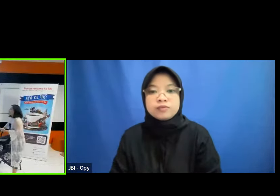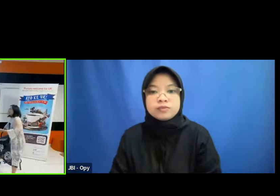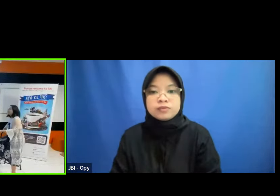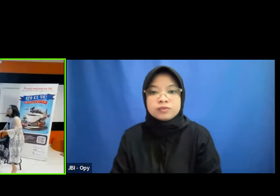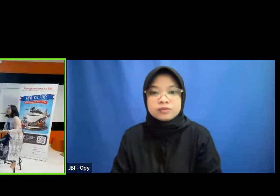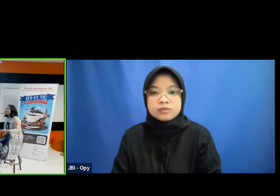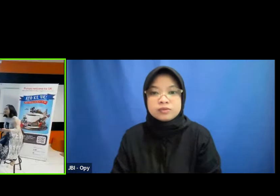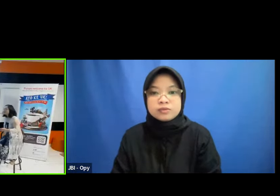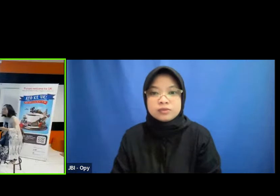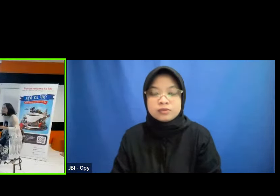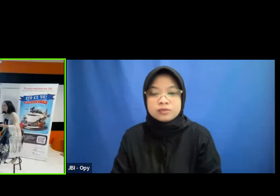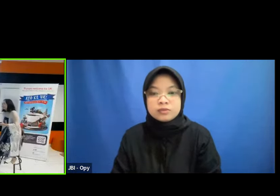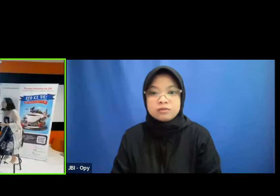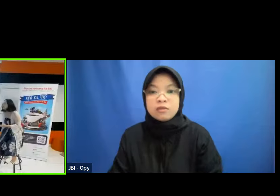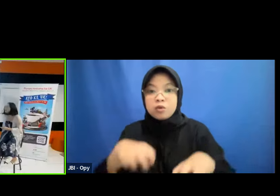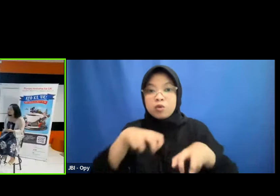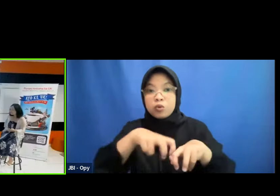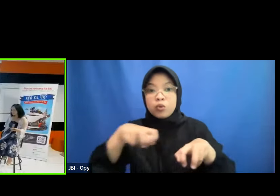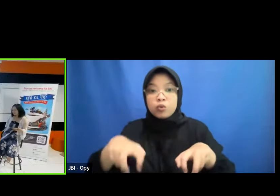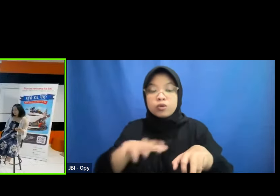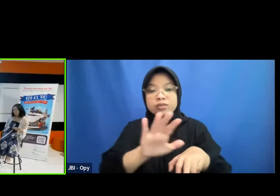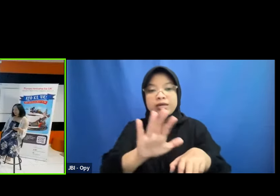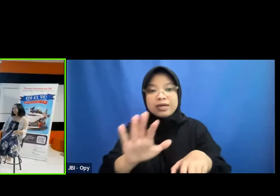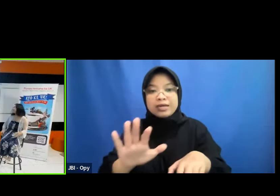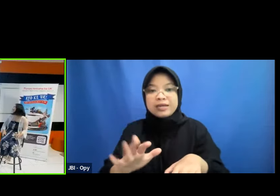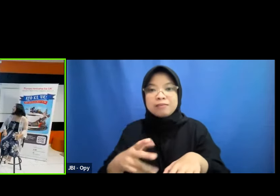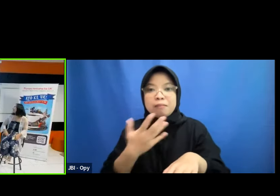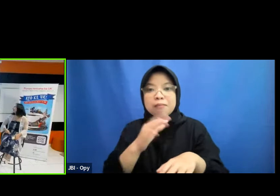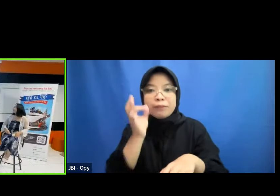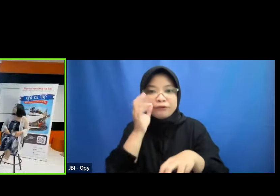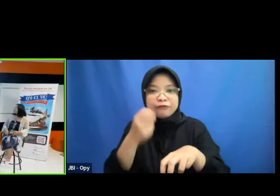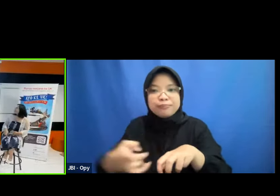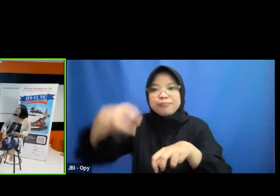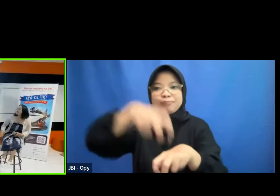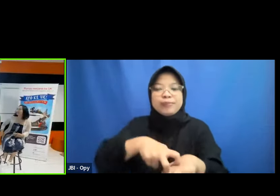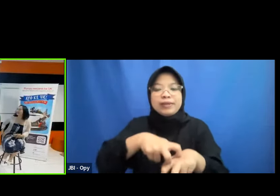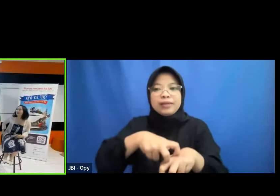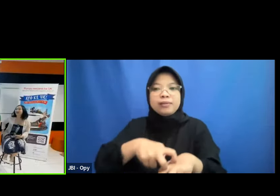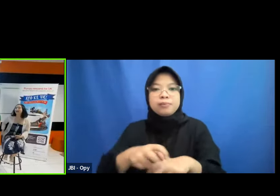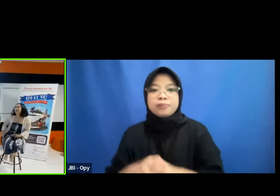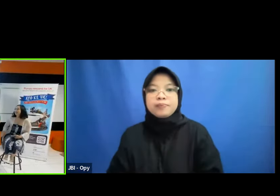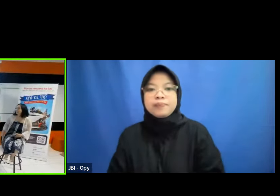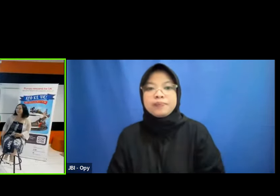kita Silakan duduk teman-teman agak manjat duduknya